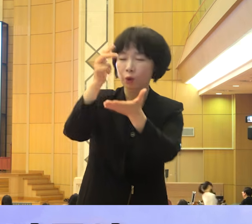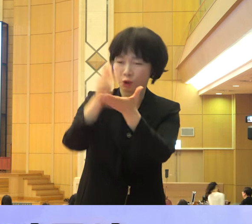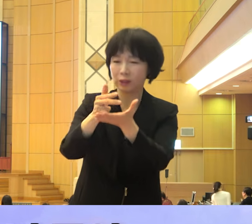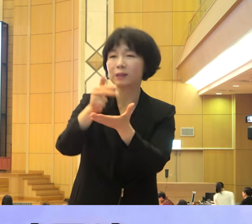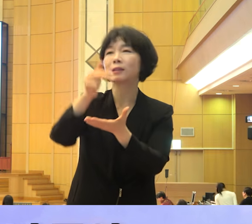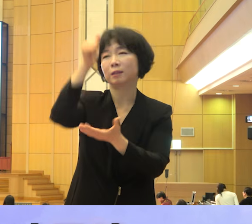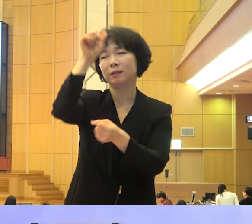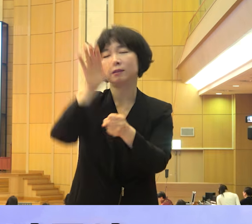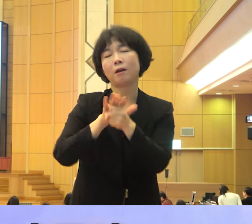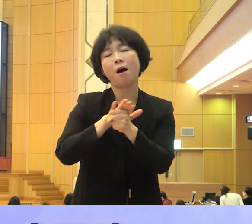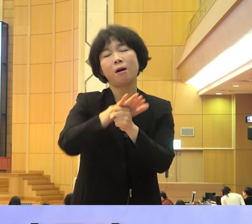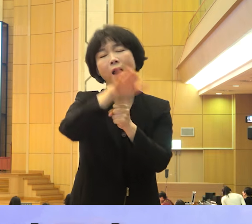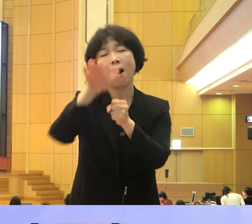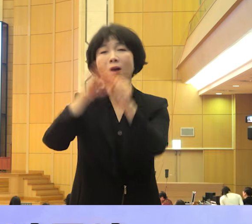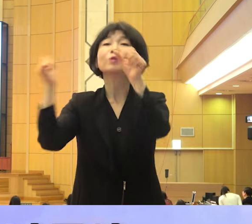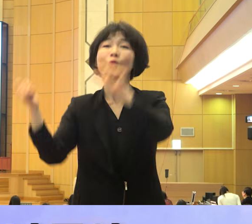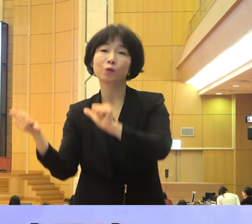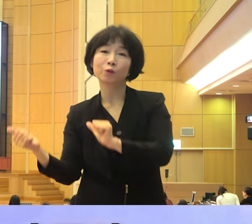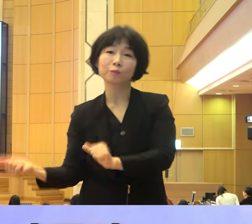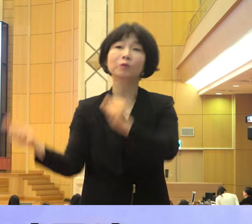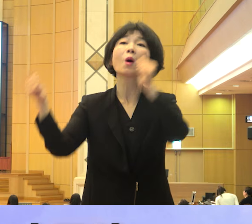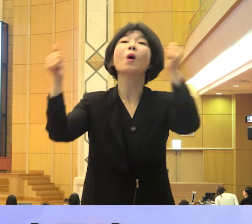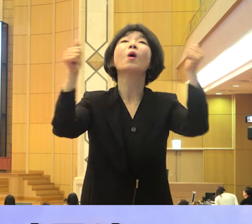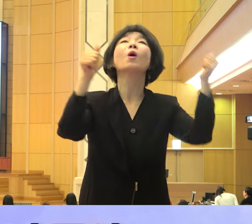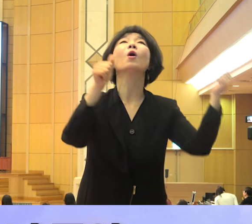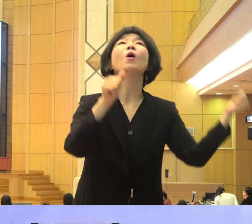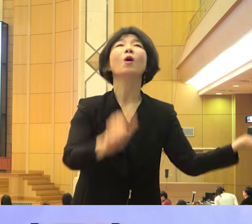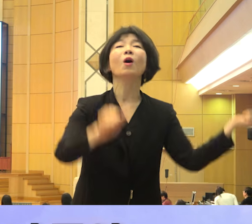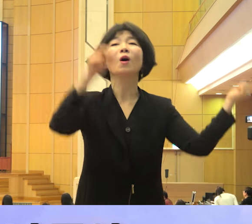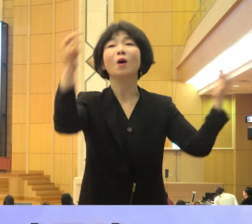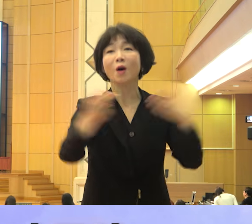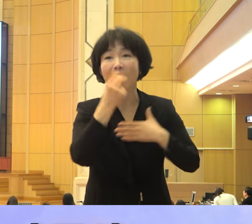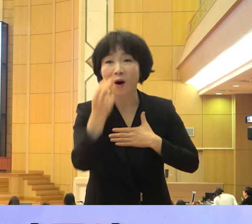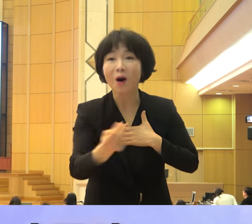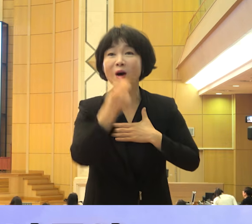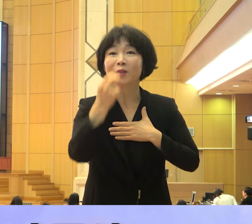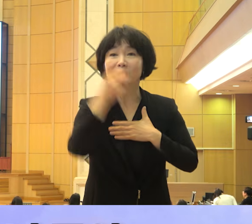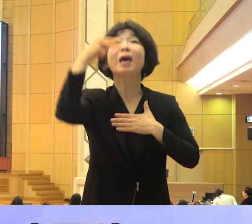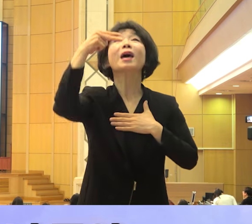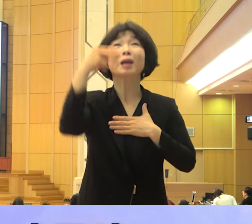다시 오실 그 사랑, 죽음도